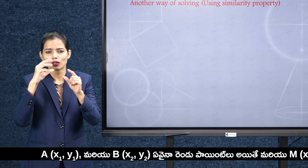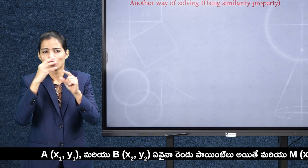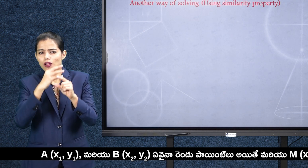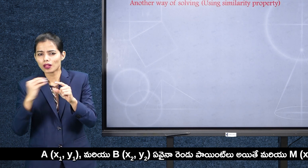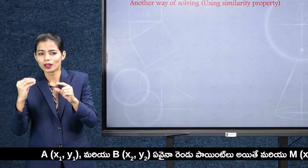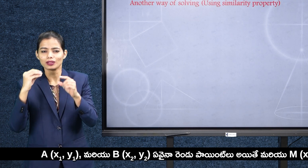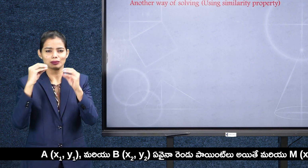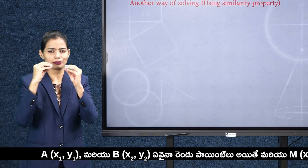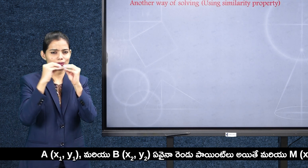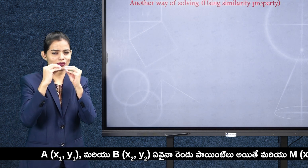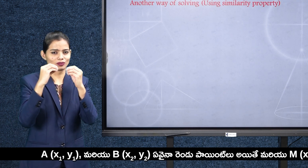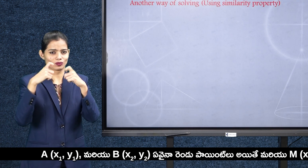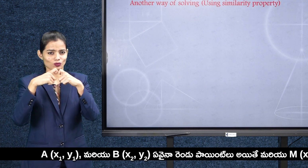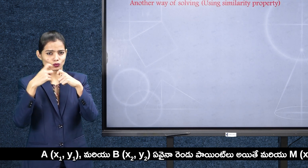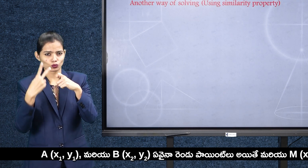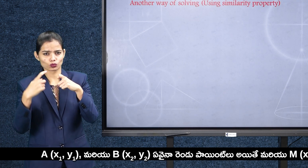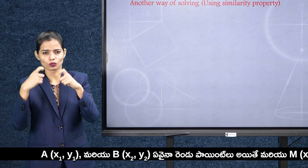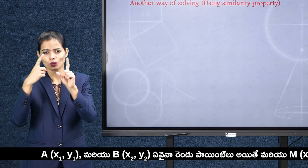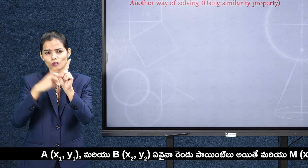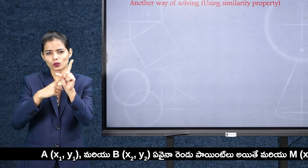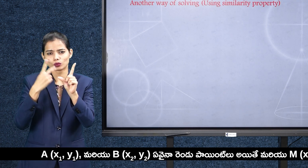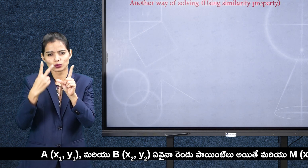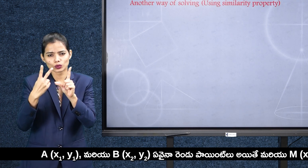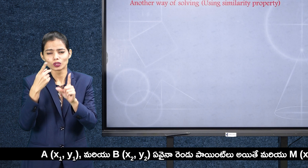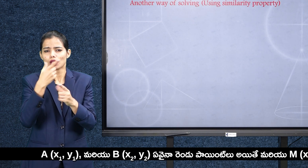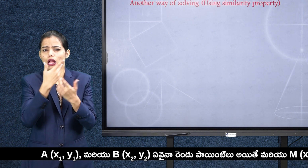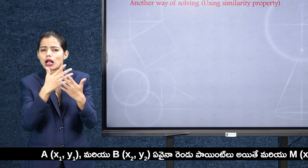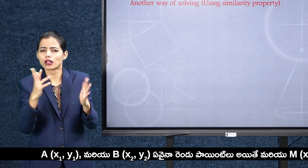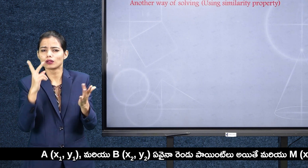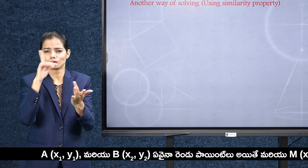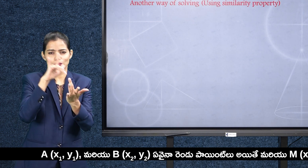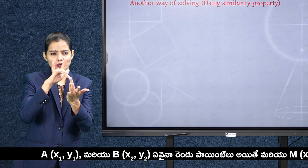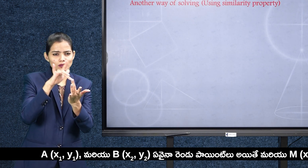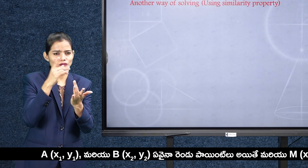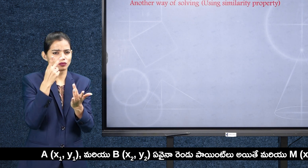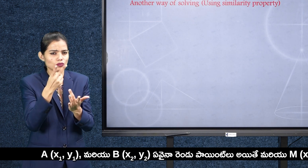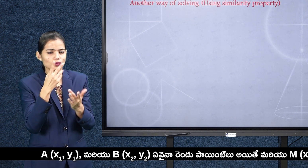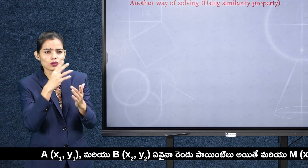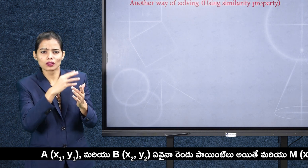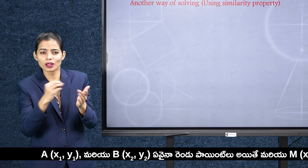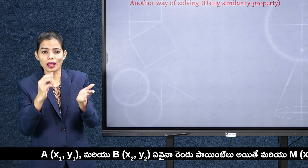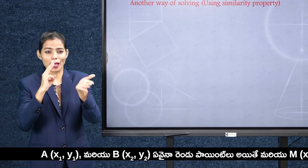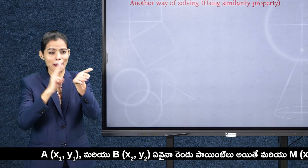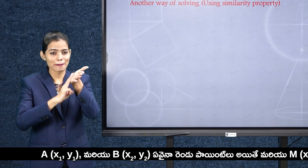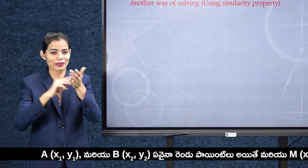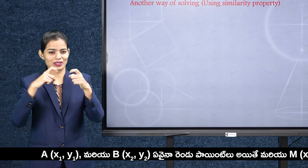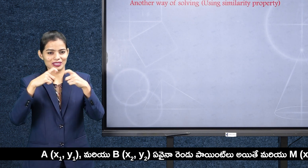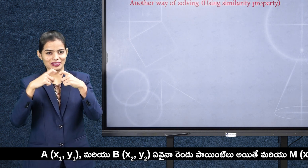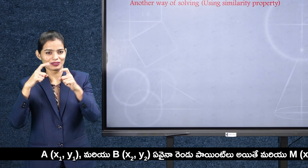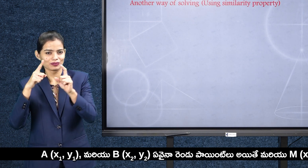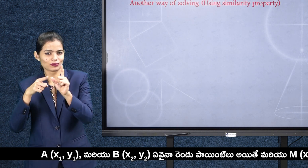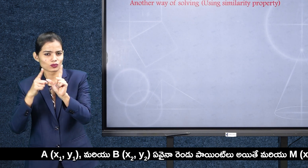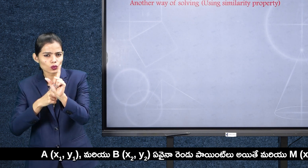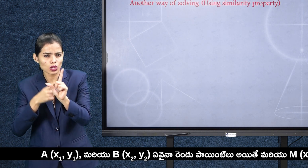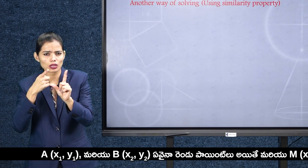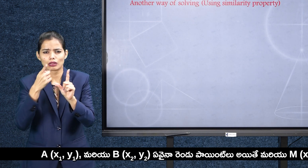మరియు B x2 y2 ఏవైనా రెండు పాయింట్లు అయితే మరియు M